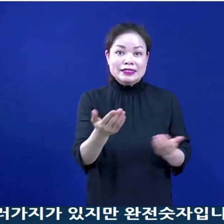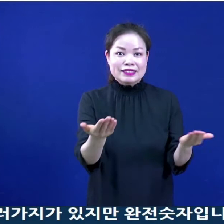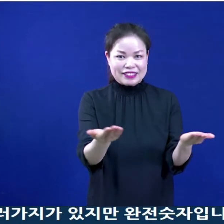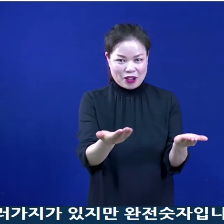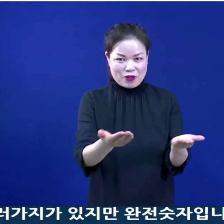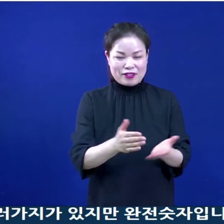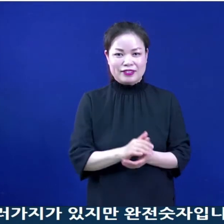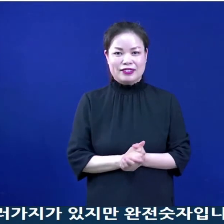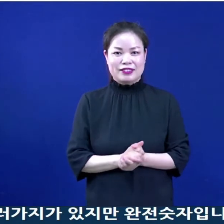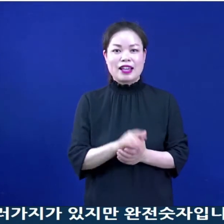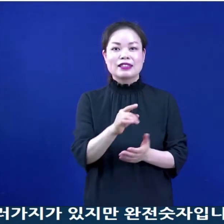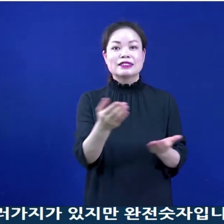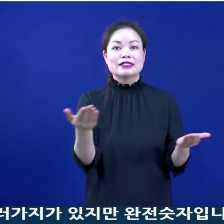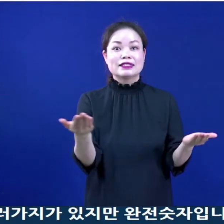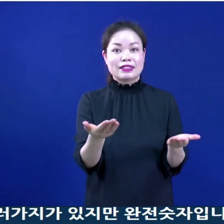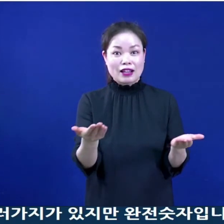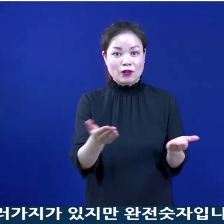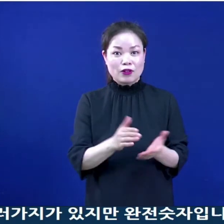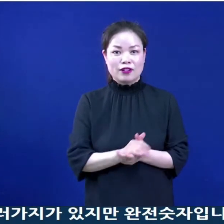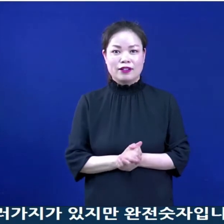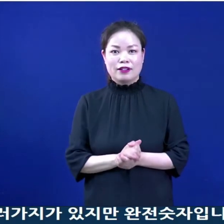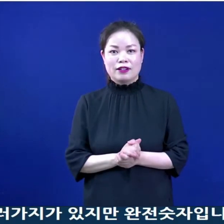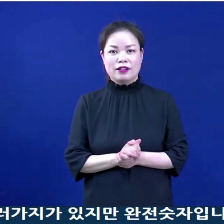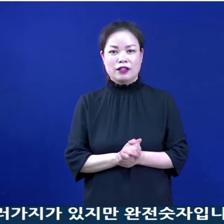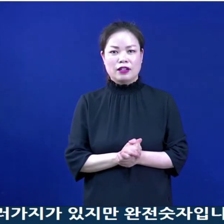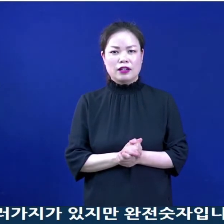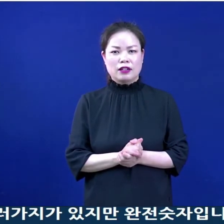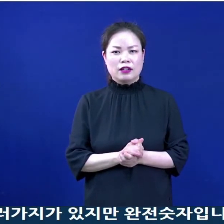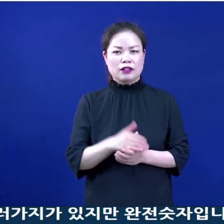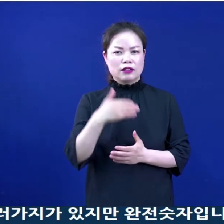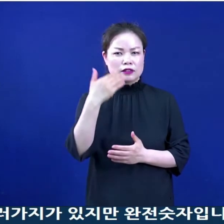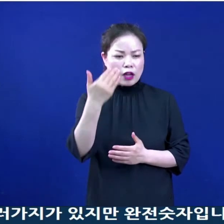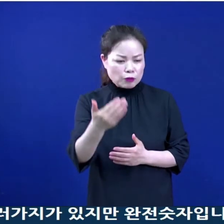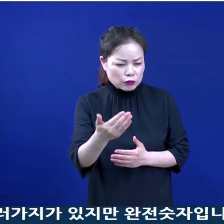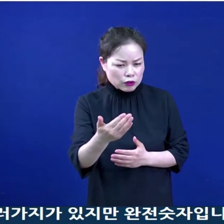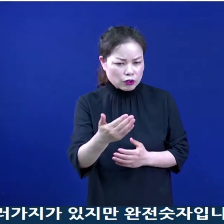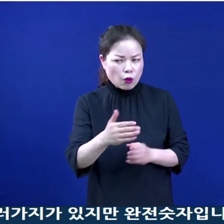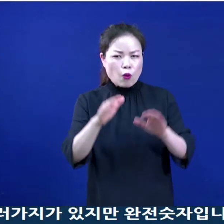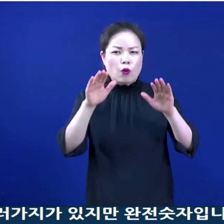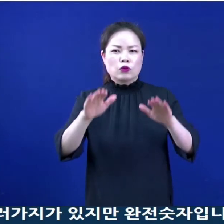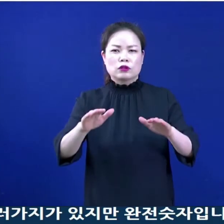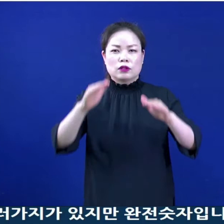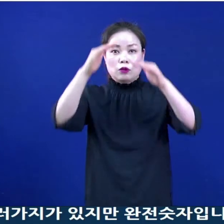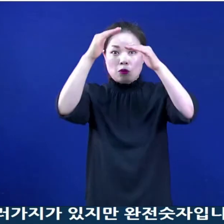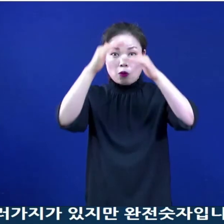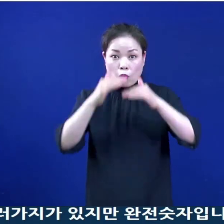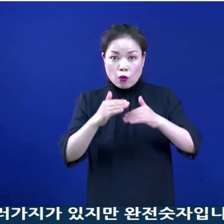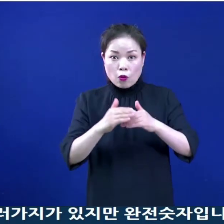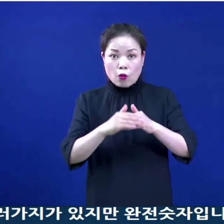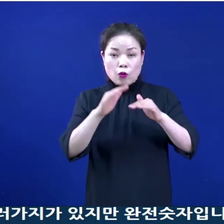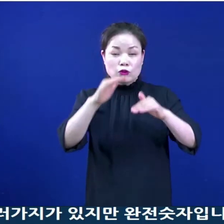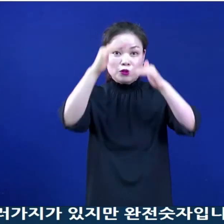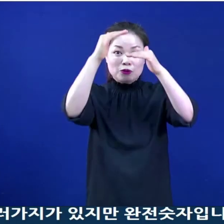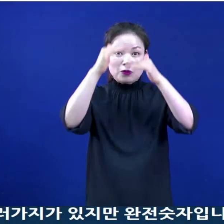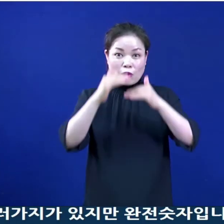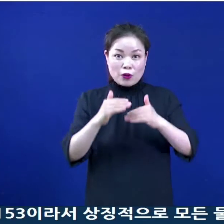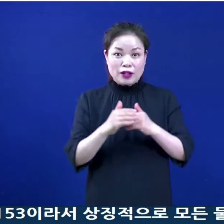사건입니다. 그 사건, 이 다음으로 넘어가면서 오늘 본문으로 가는데, 오늘